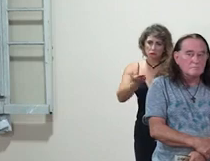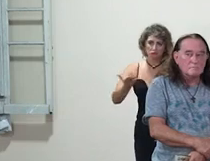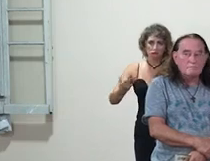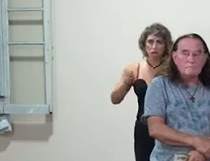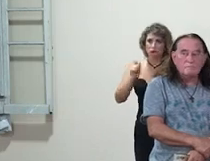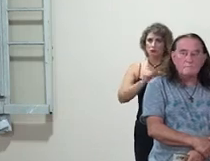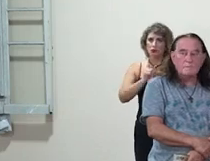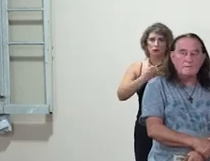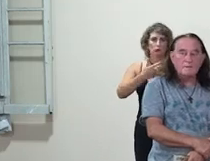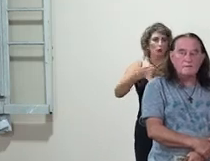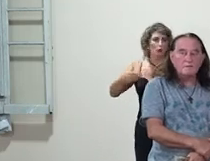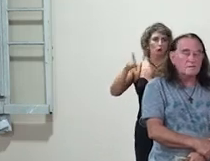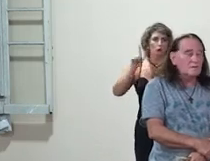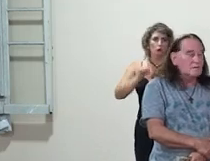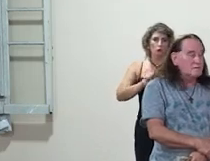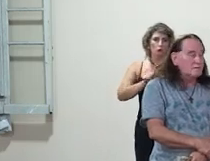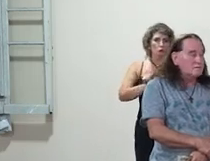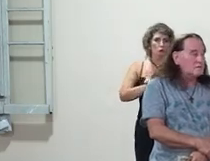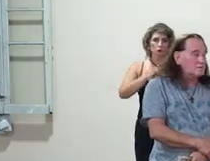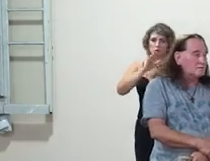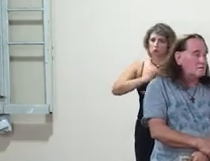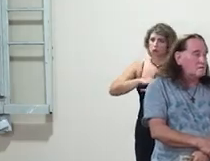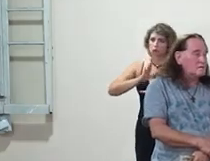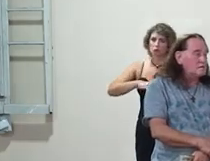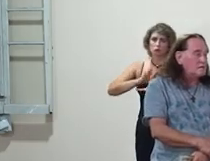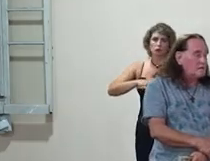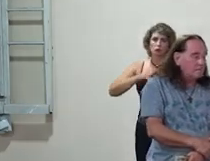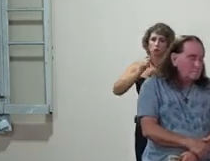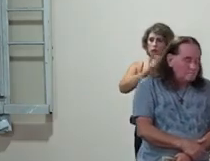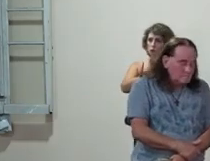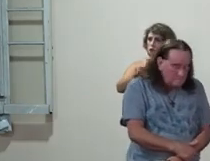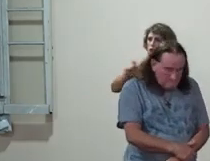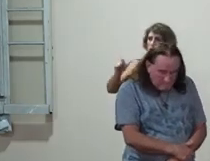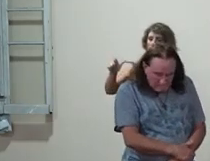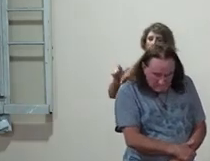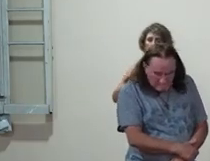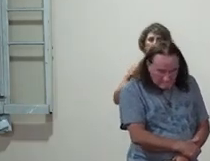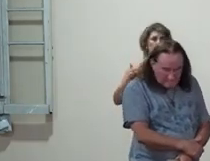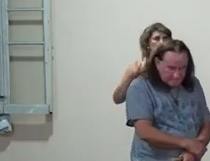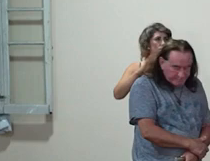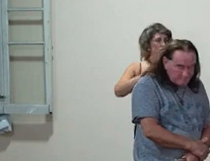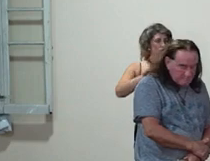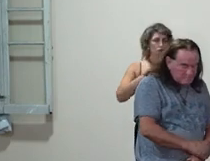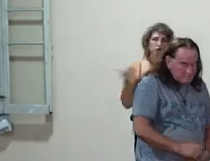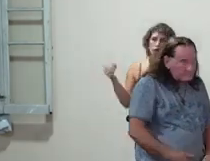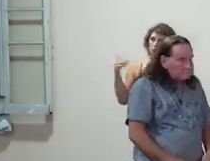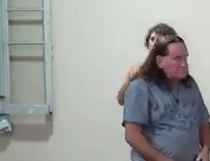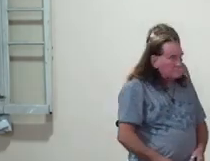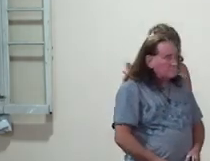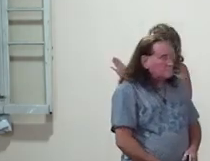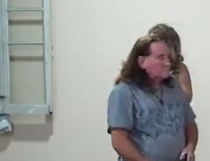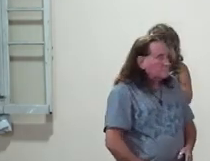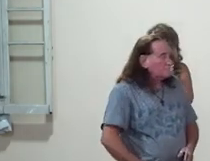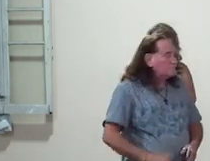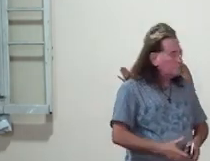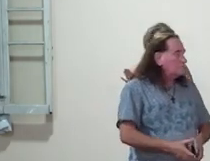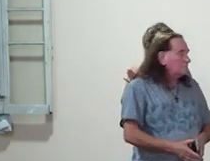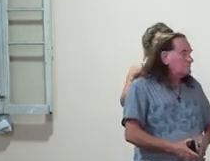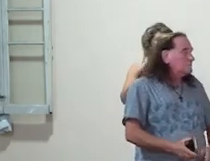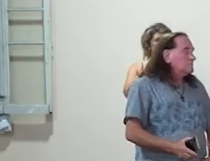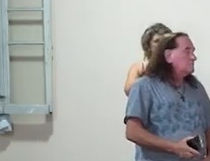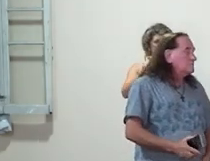em qualquer momento em que for chamado, nos lugares que me chamam eu vou, mas ele coloca na